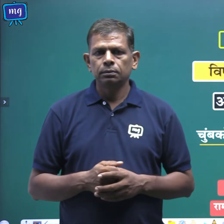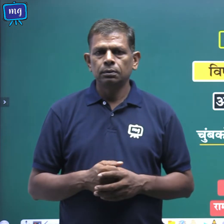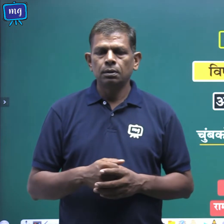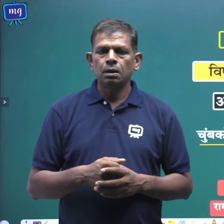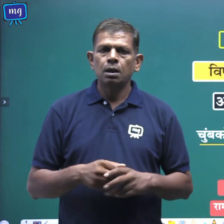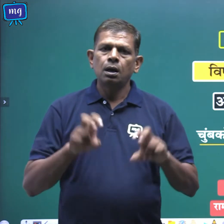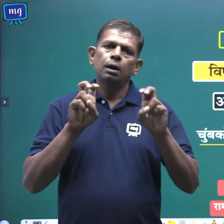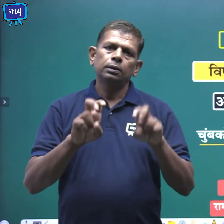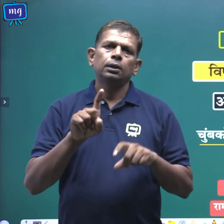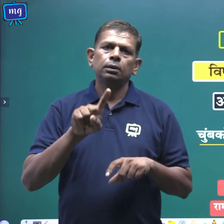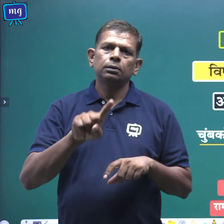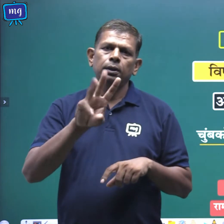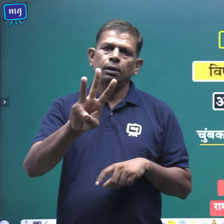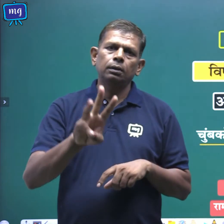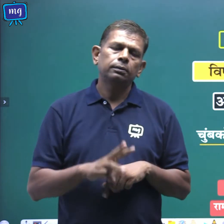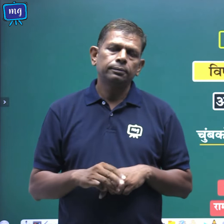अध्याय 13